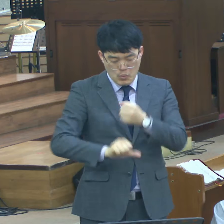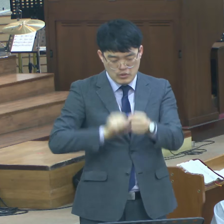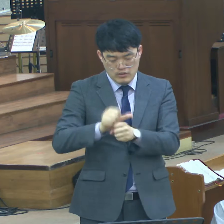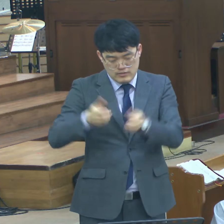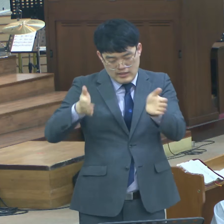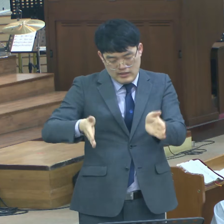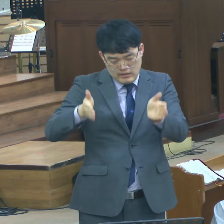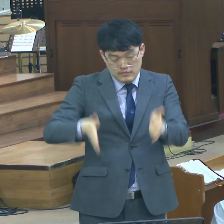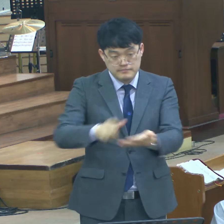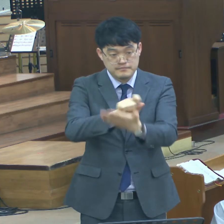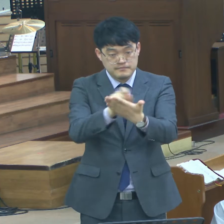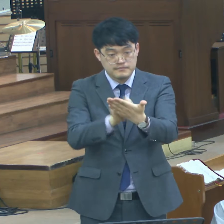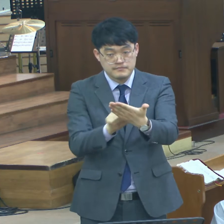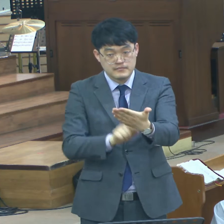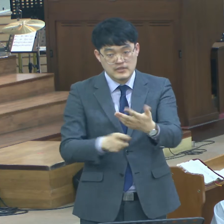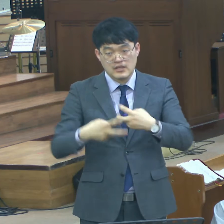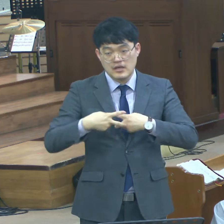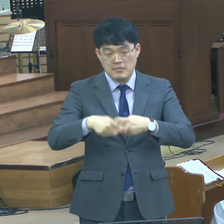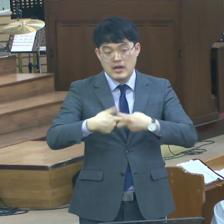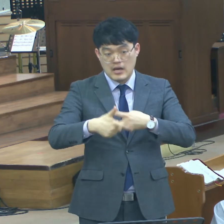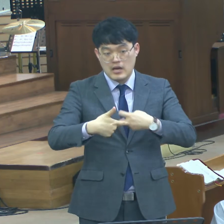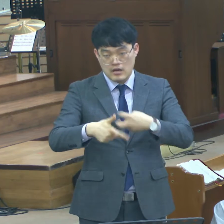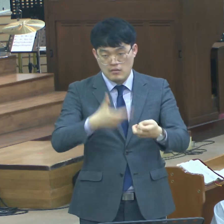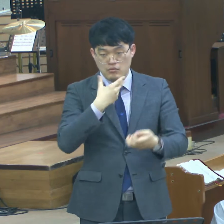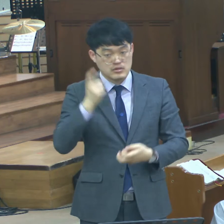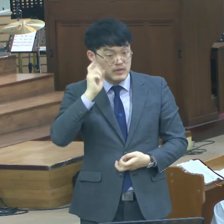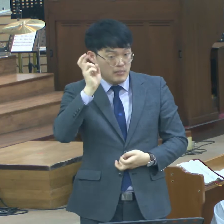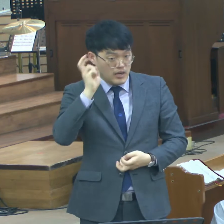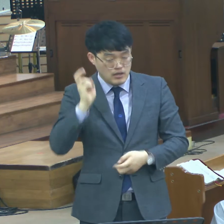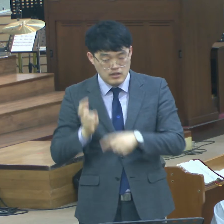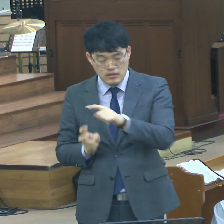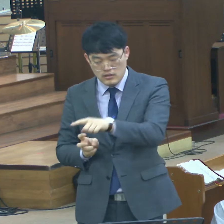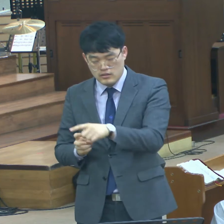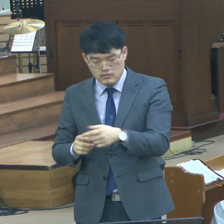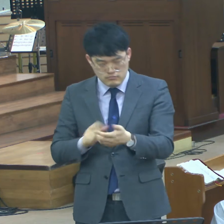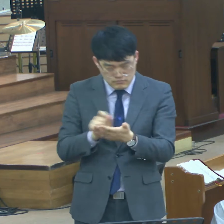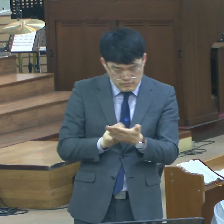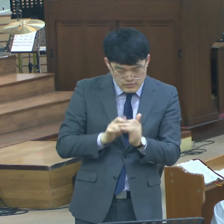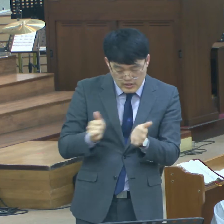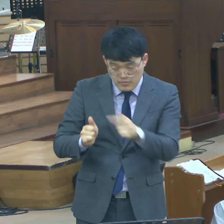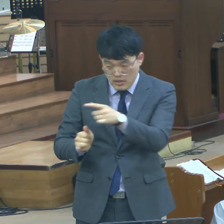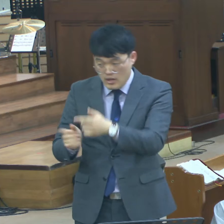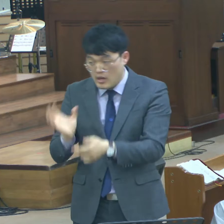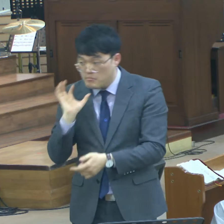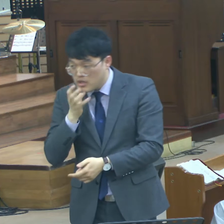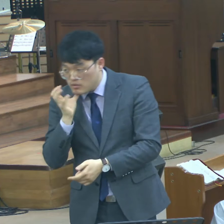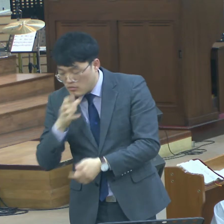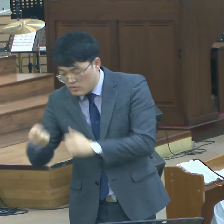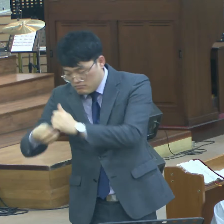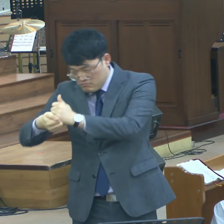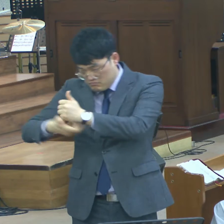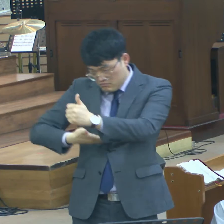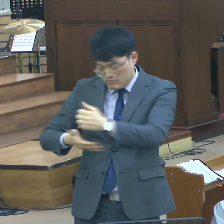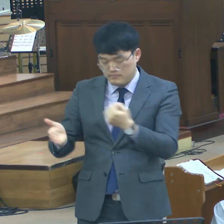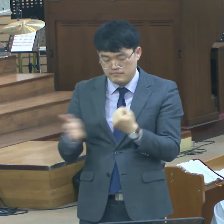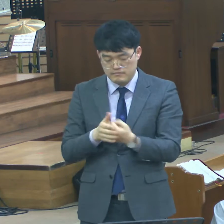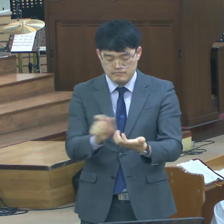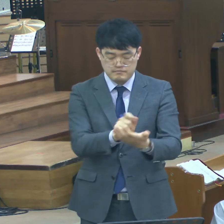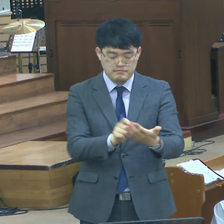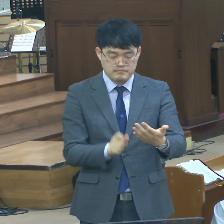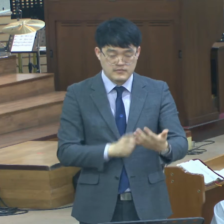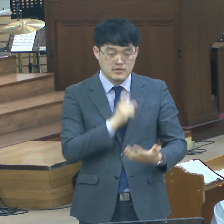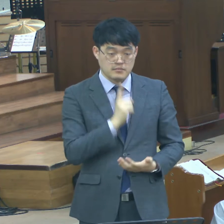의견이에요. 베드로의 영향을 받은 마가가 이 복음서를 썼다고 하는 것이죠. 당시